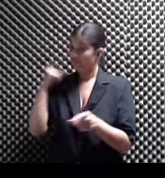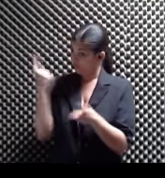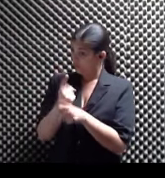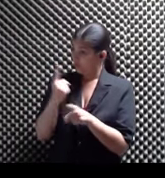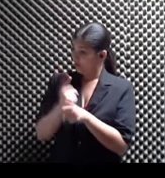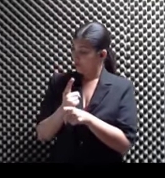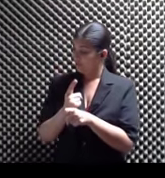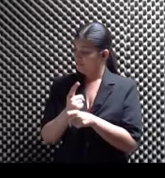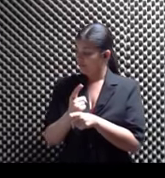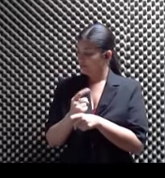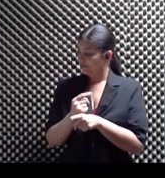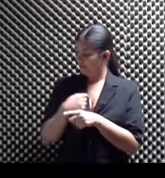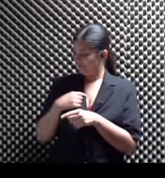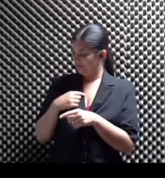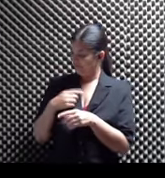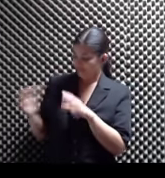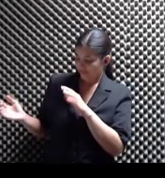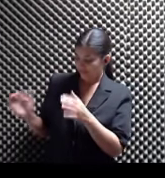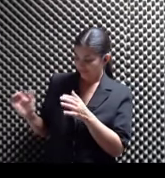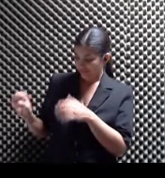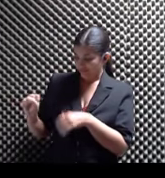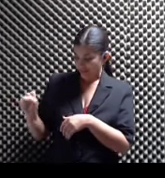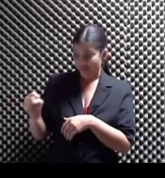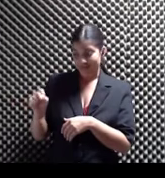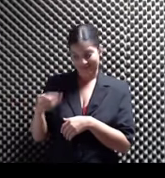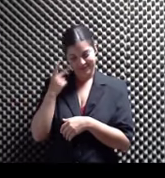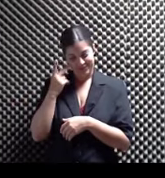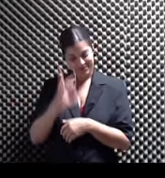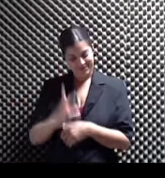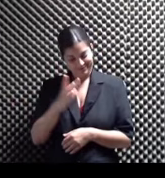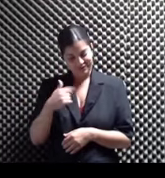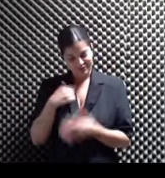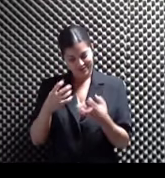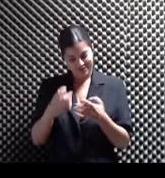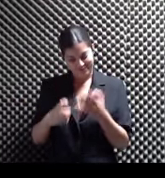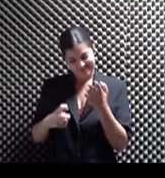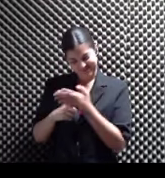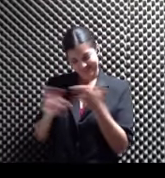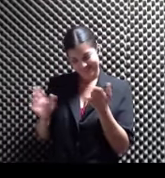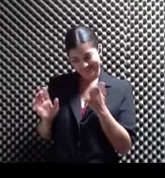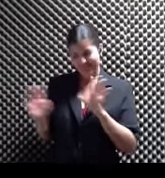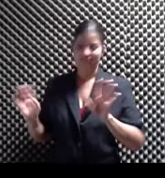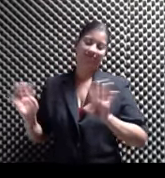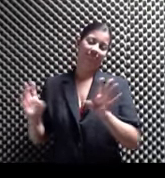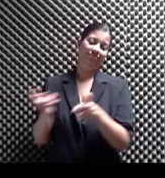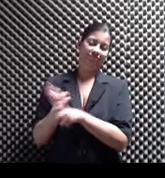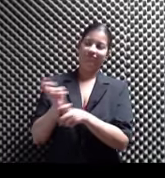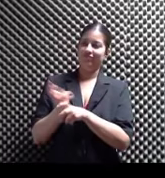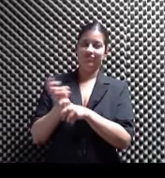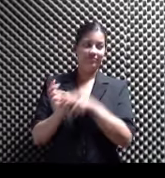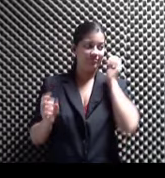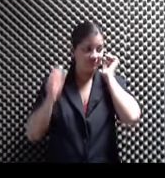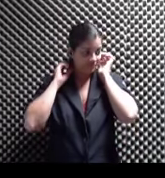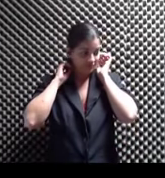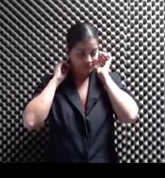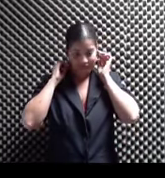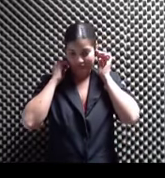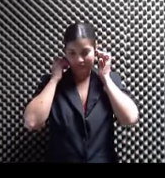hace juego con la tablilla y luce muy, muy elegante. Yo le tiraría un ticket. No, nada, nada, gufiando.